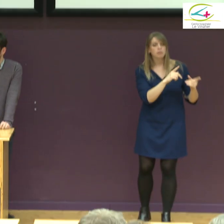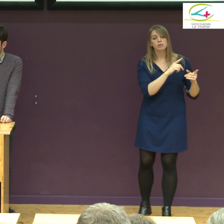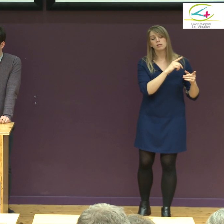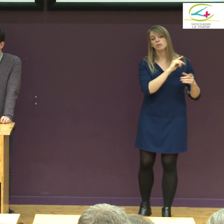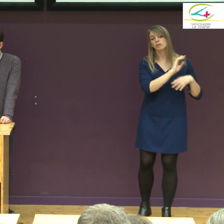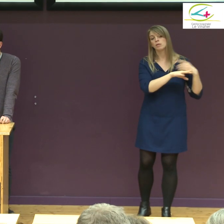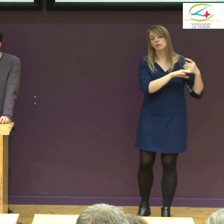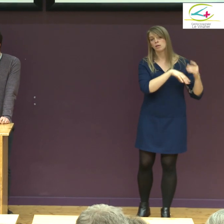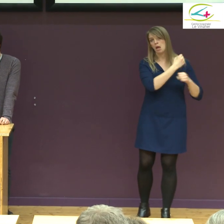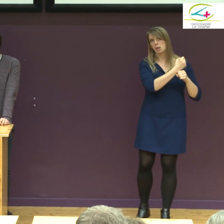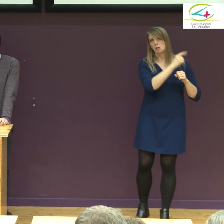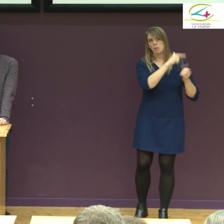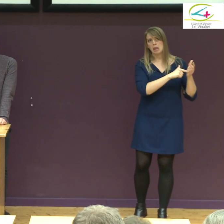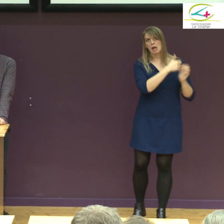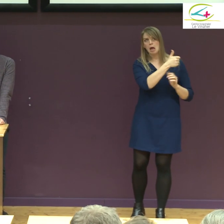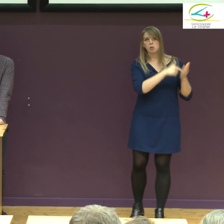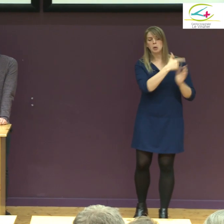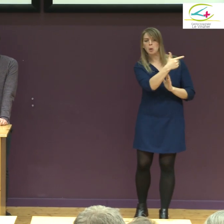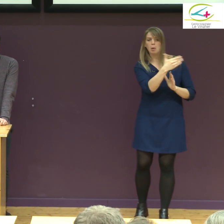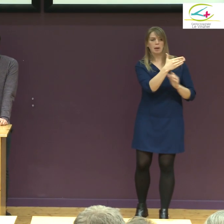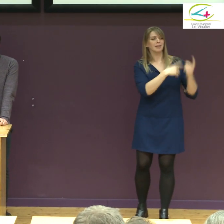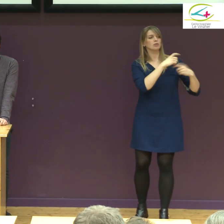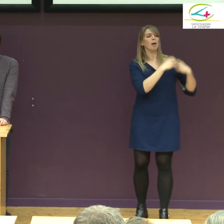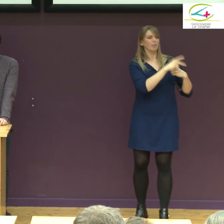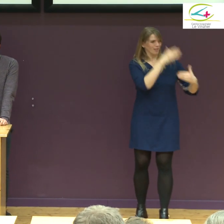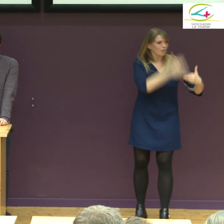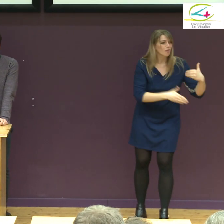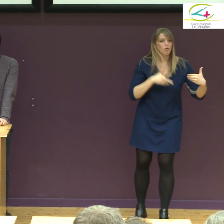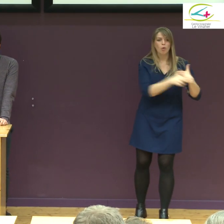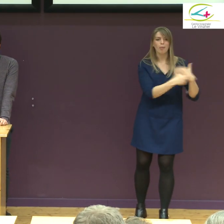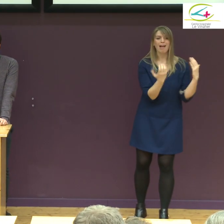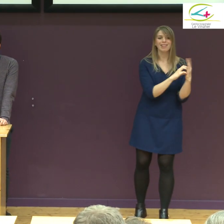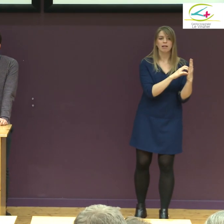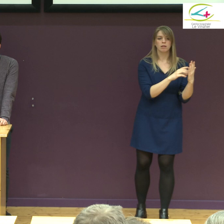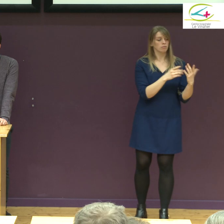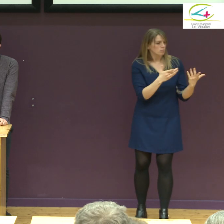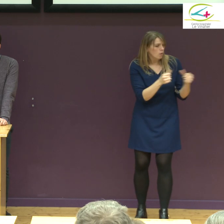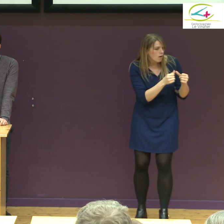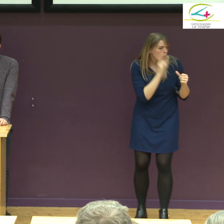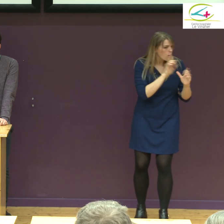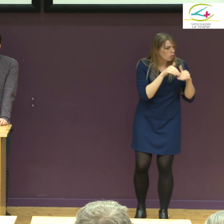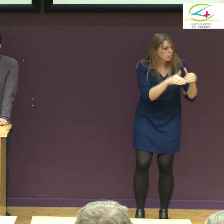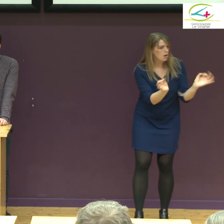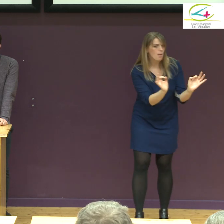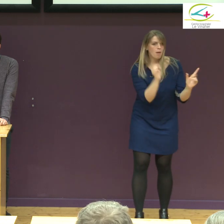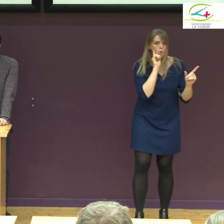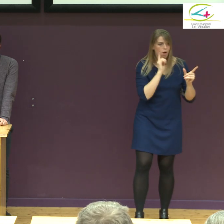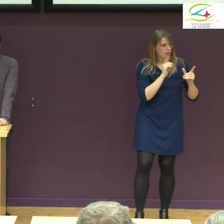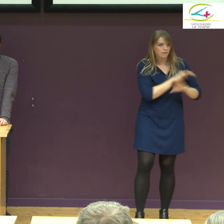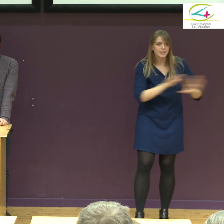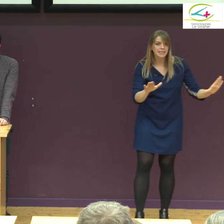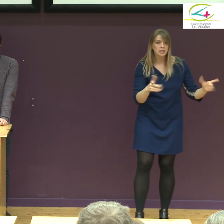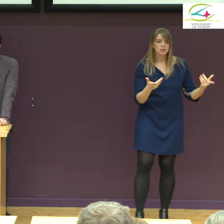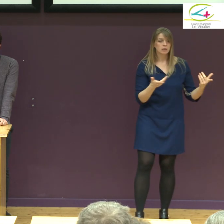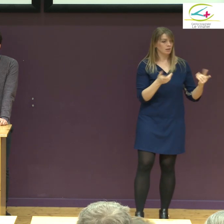2000, en 2001, 2002, et je voulais savoir s'il avait continué, il n'a pas continué, il a fait autre chose. Et